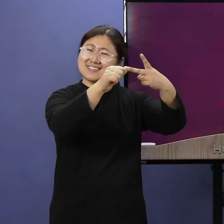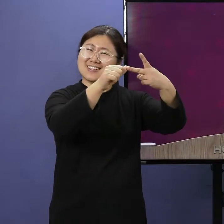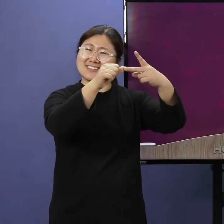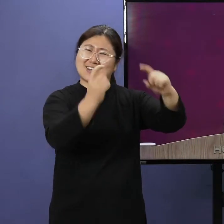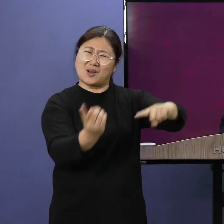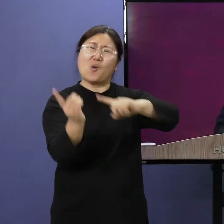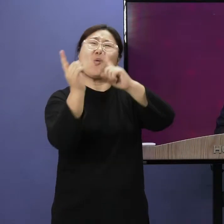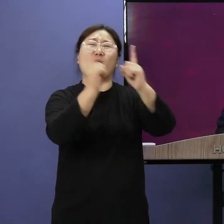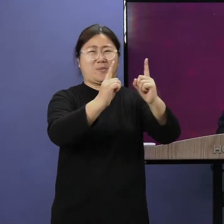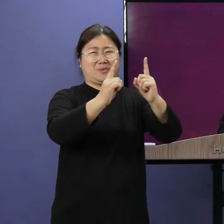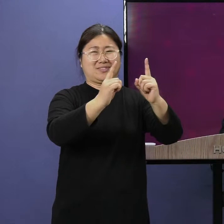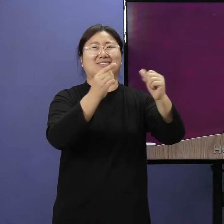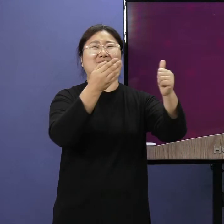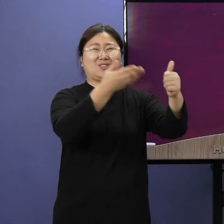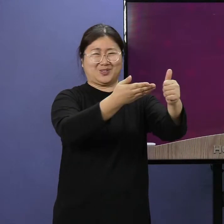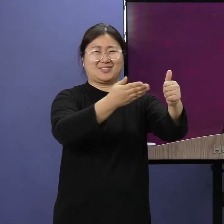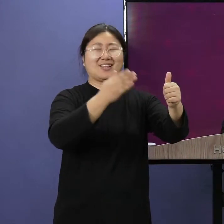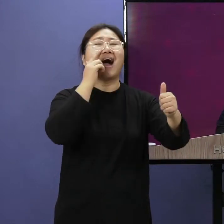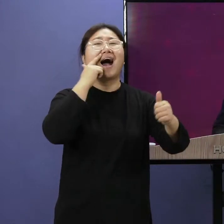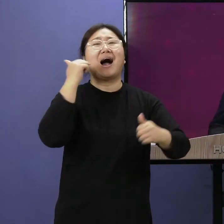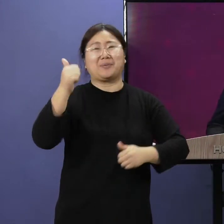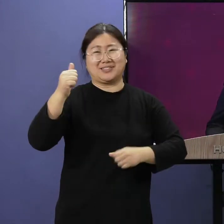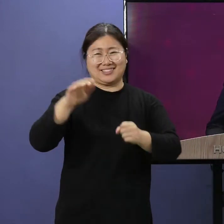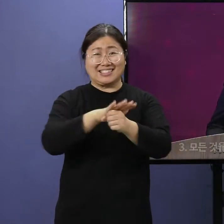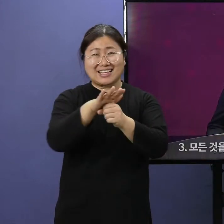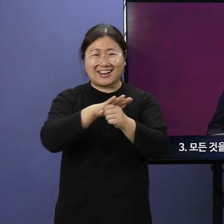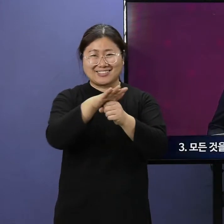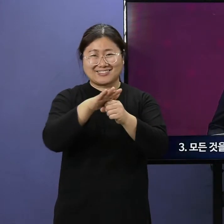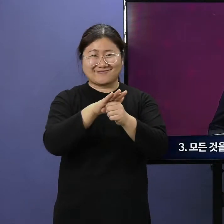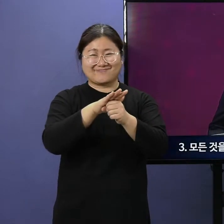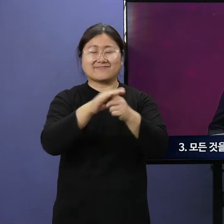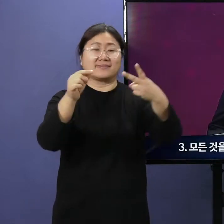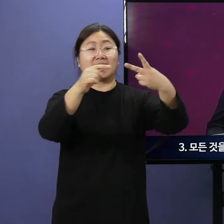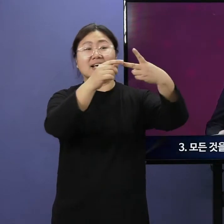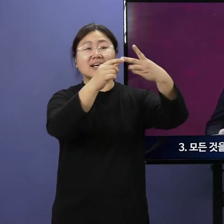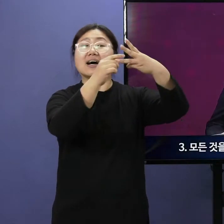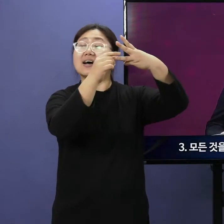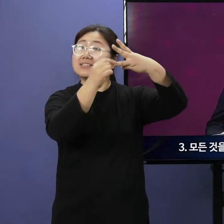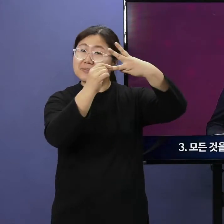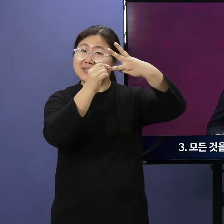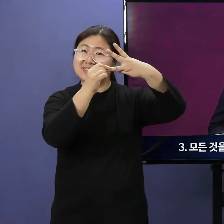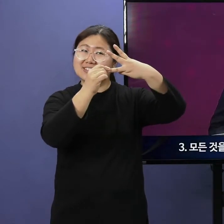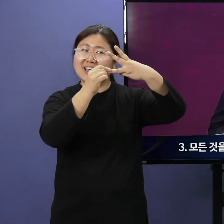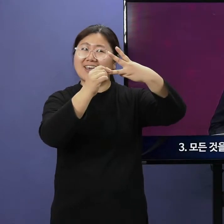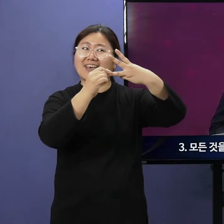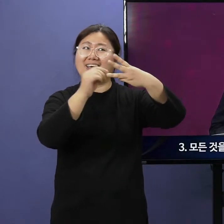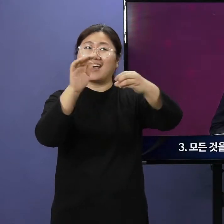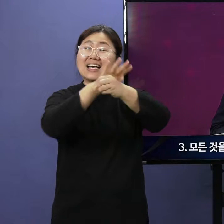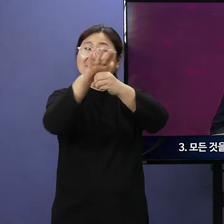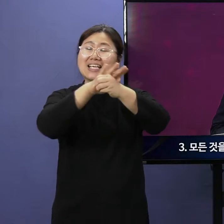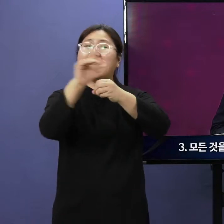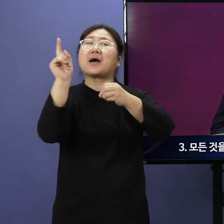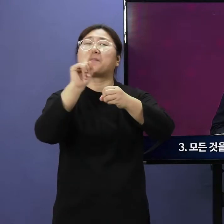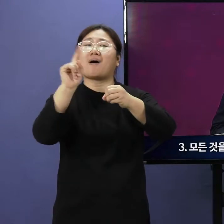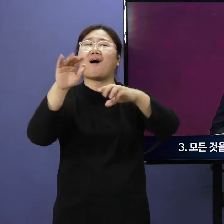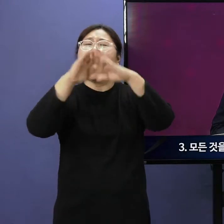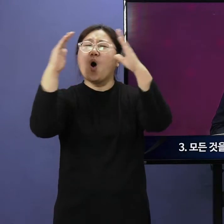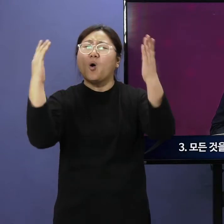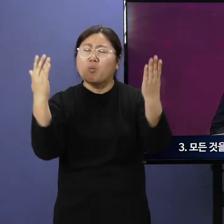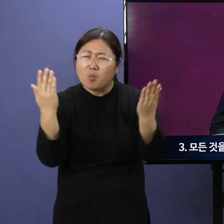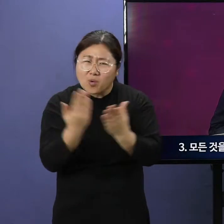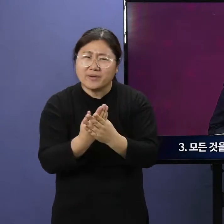마지막 세 번째, 아버지의 사랑은 모든 것을 다 주며 함께 해주는 아버지의 사랑입니다.